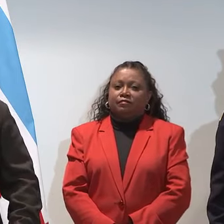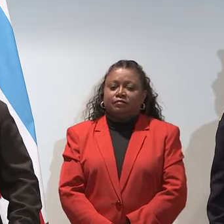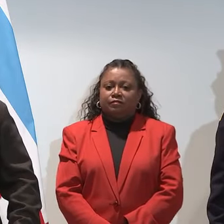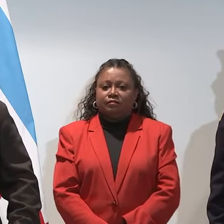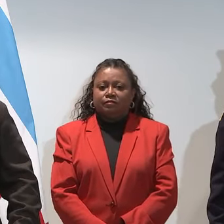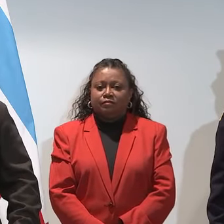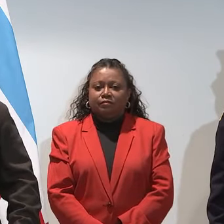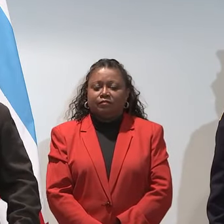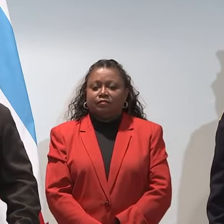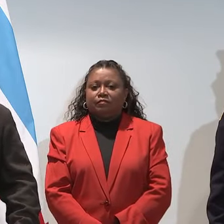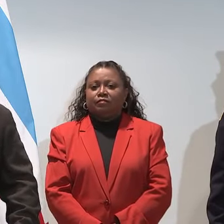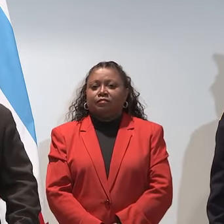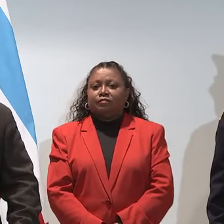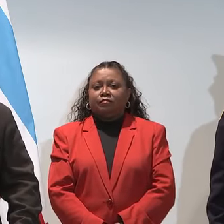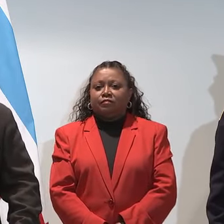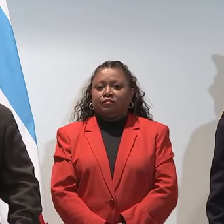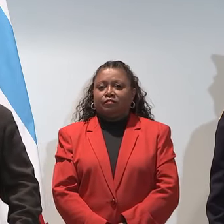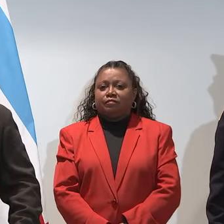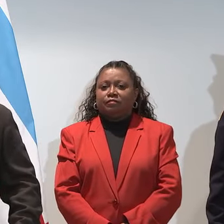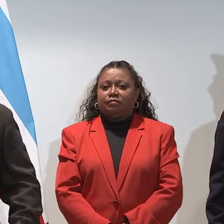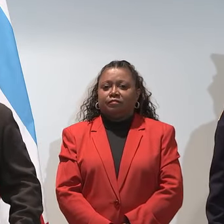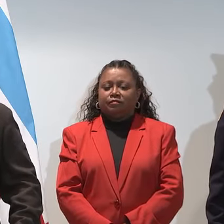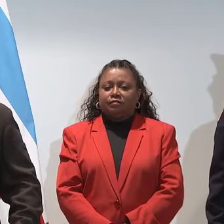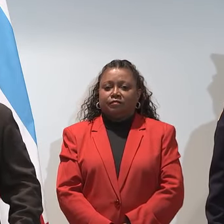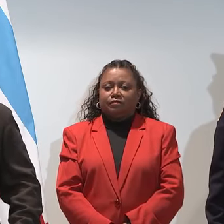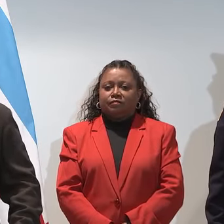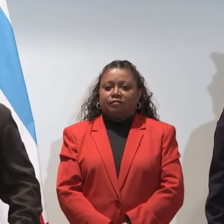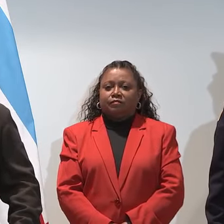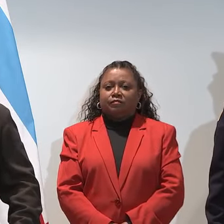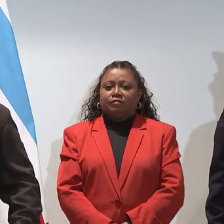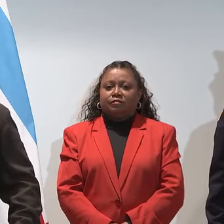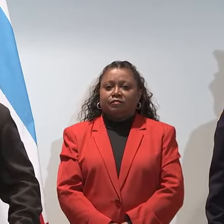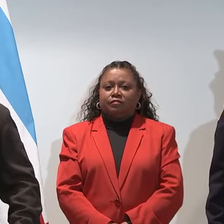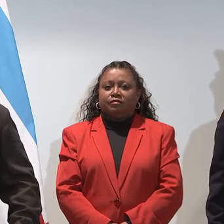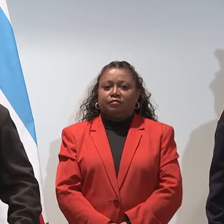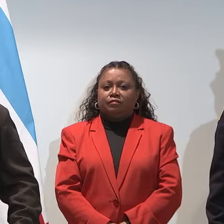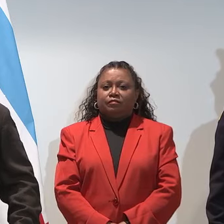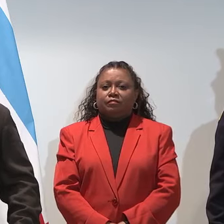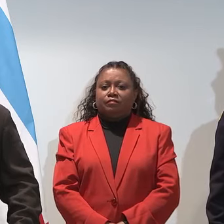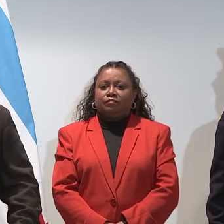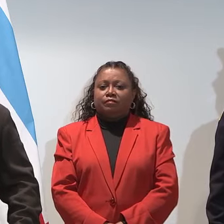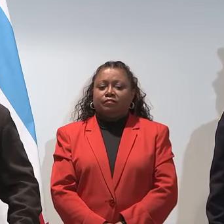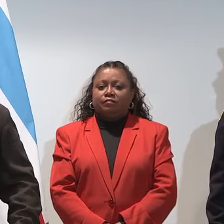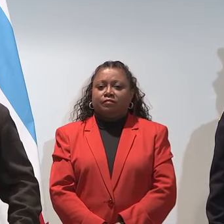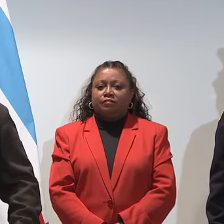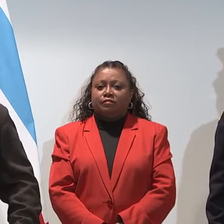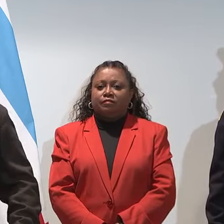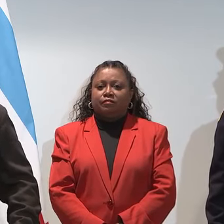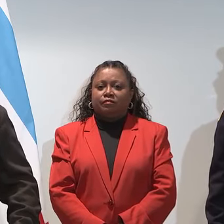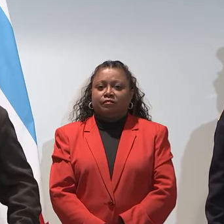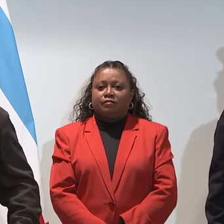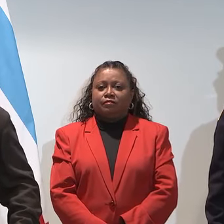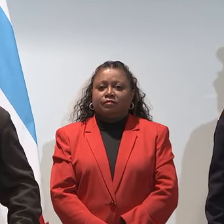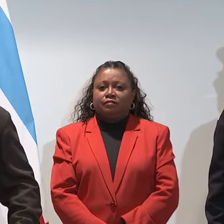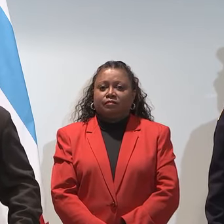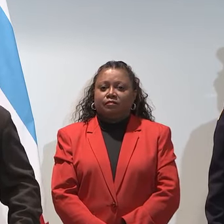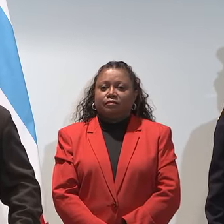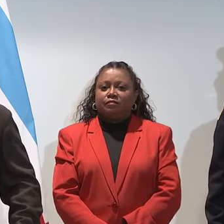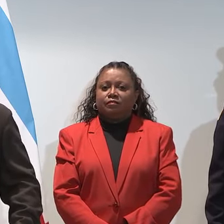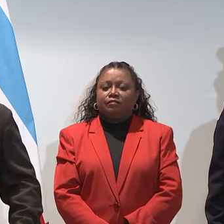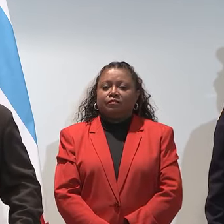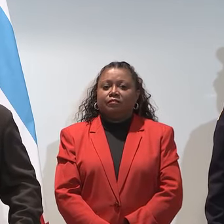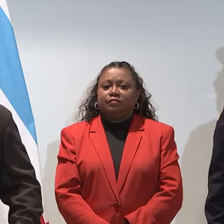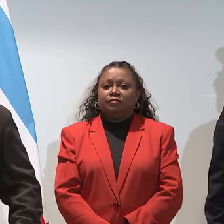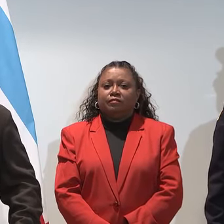New Life Ministries, ACLOVIS, toda esa agencia, 23 de nosotros, estamos trabajando